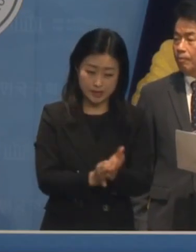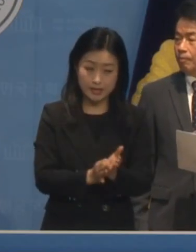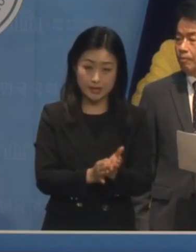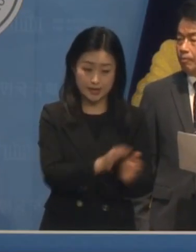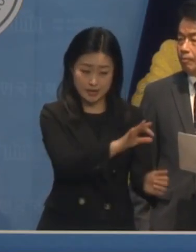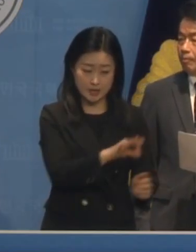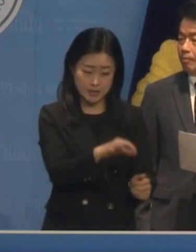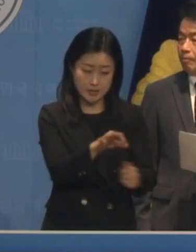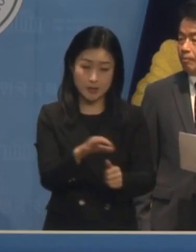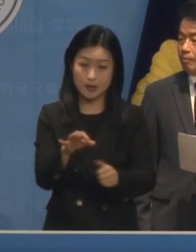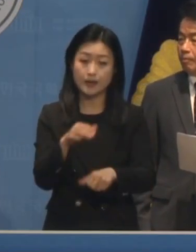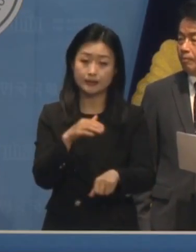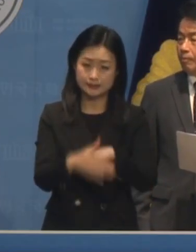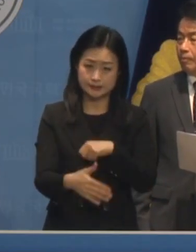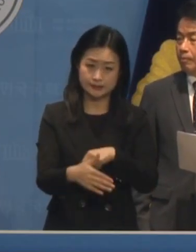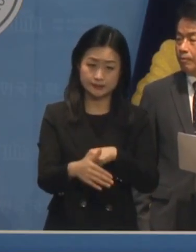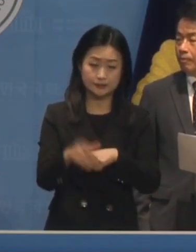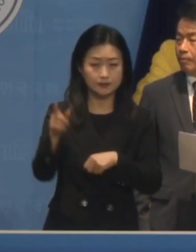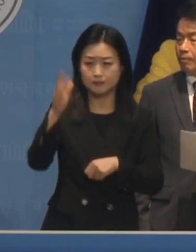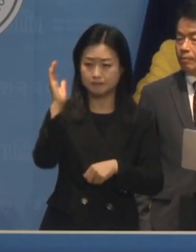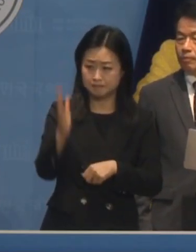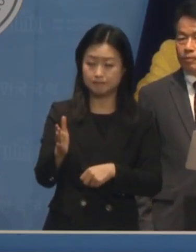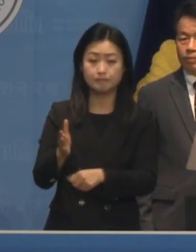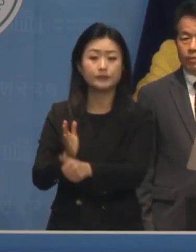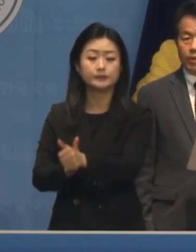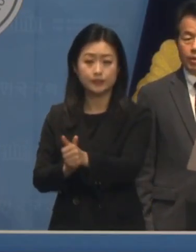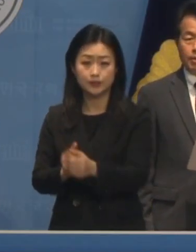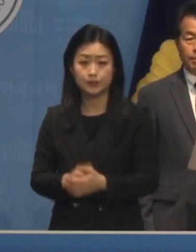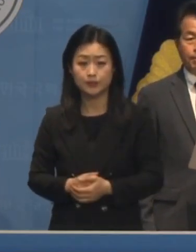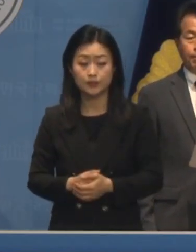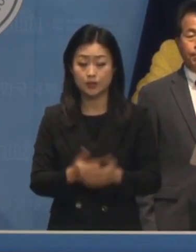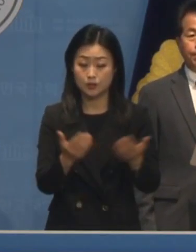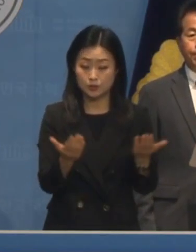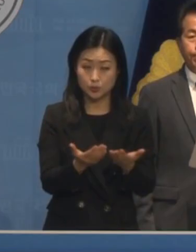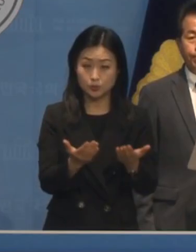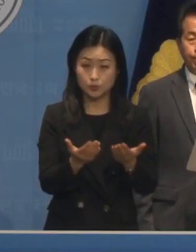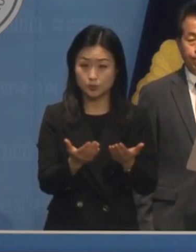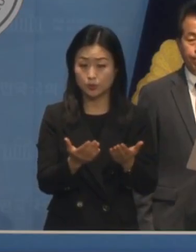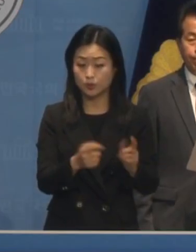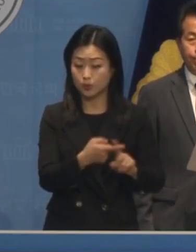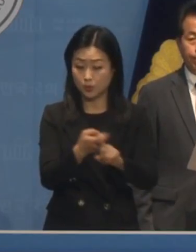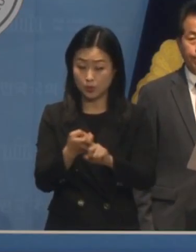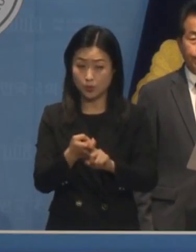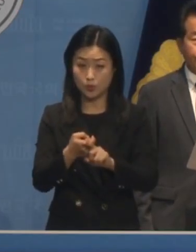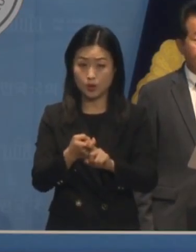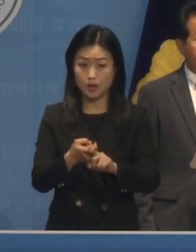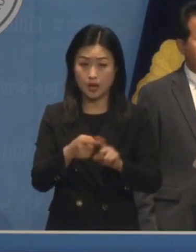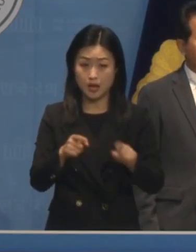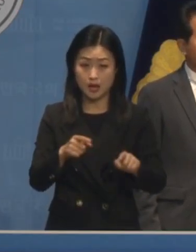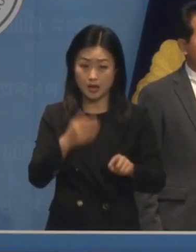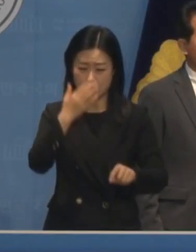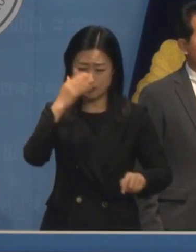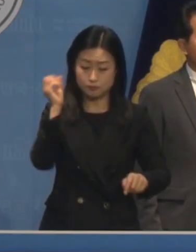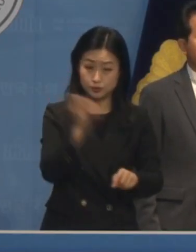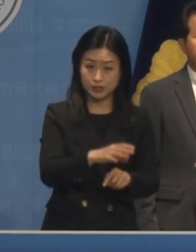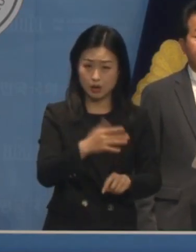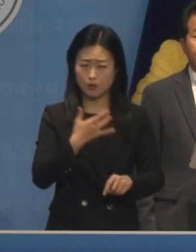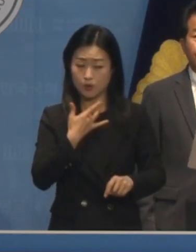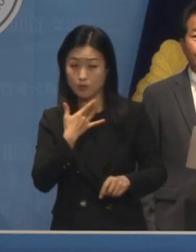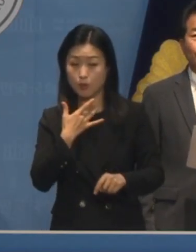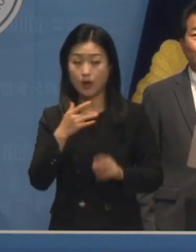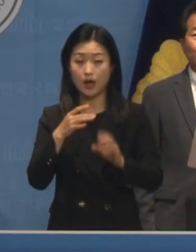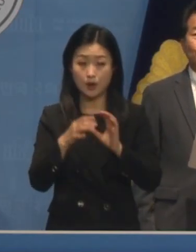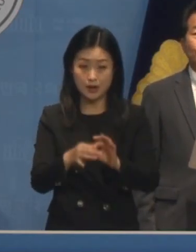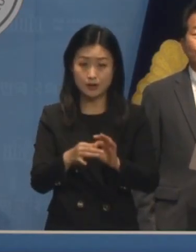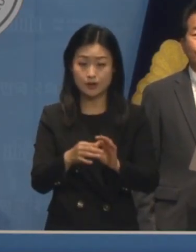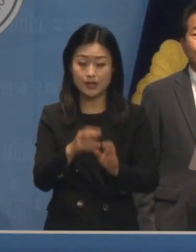구시대적 발상은 중단해야 마땅합니다 반노동 반노조 혐으로 전된 위탁사업 구조